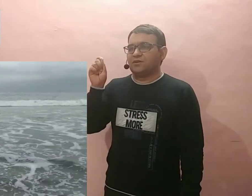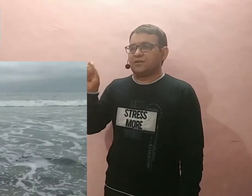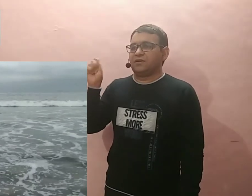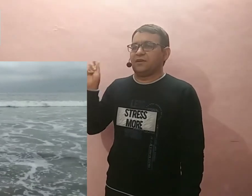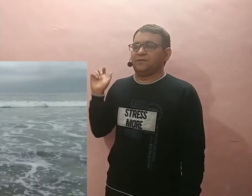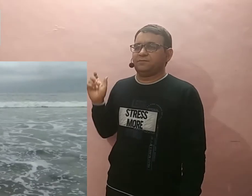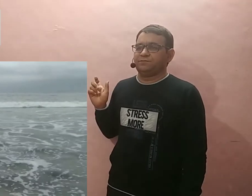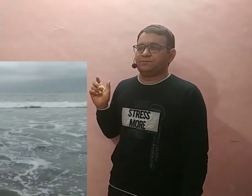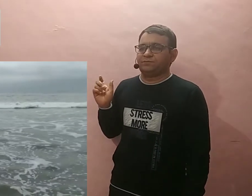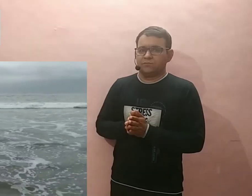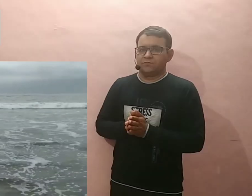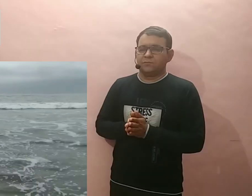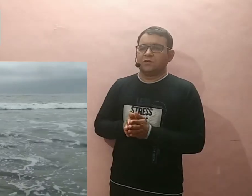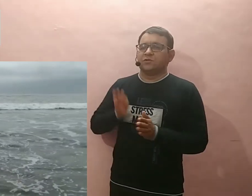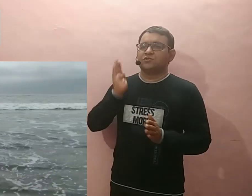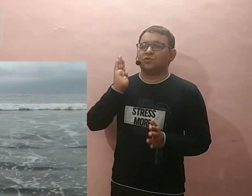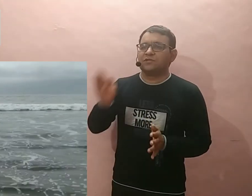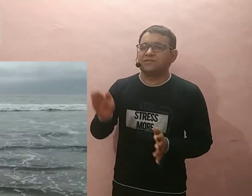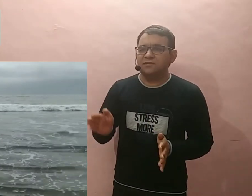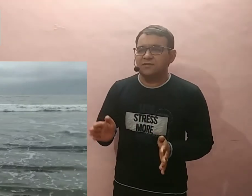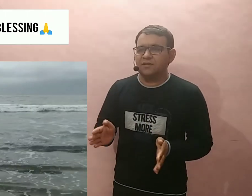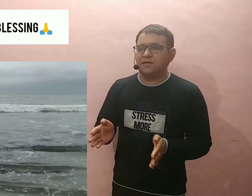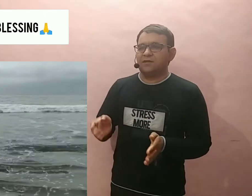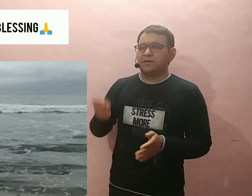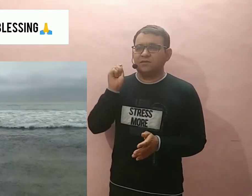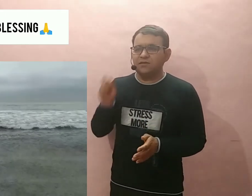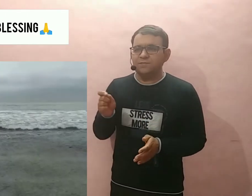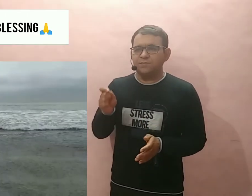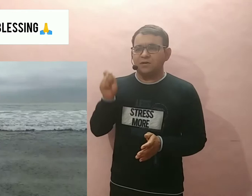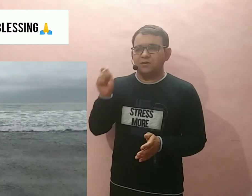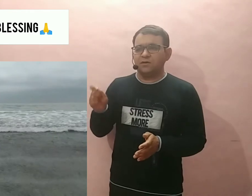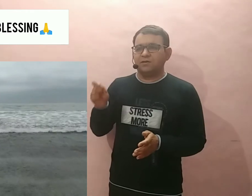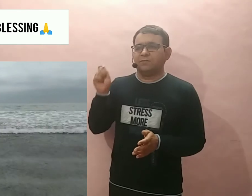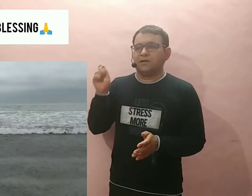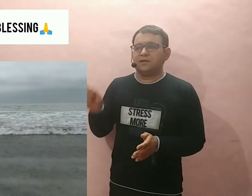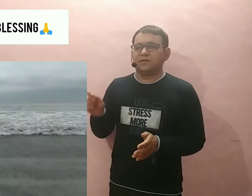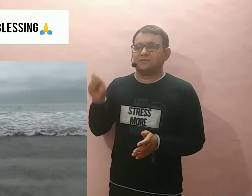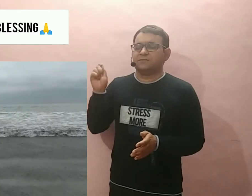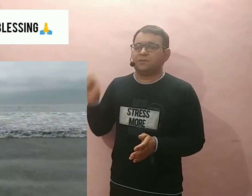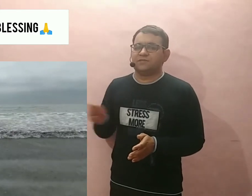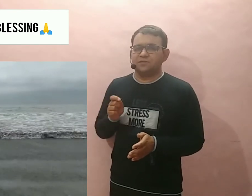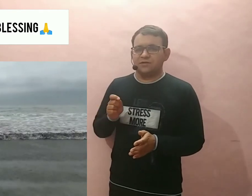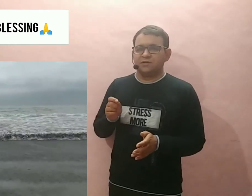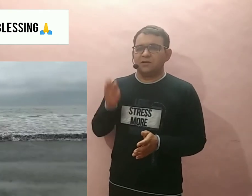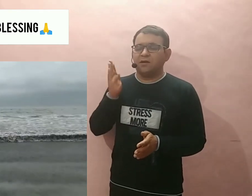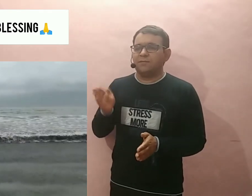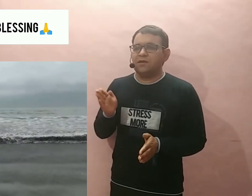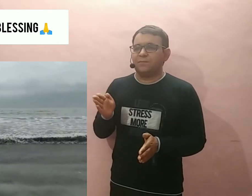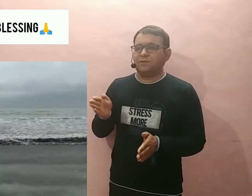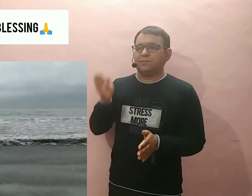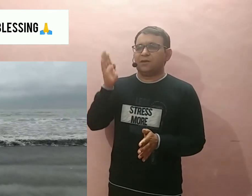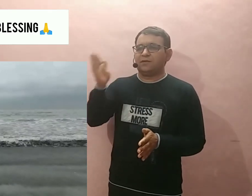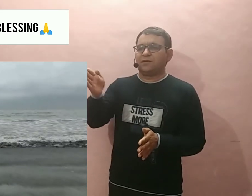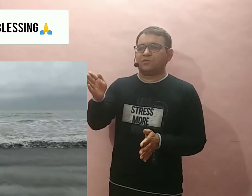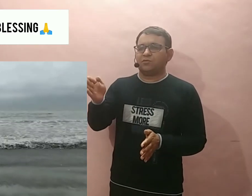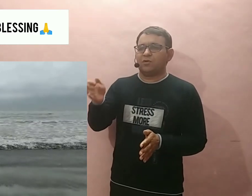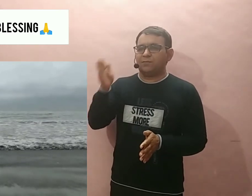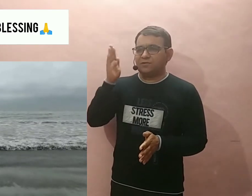11.39 है। चौथा सीख है कीप आवर मेंटर्स ब्लेसिंग, हमें अपने मेंटर को